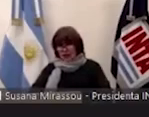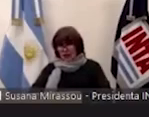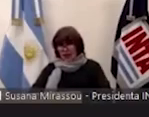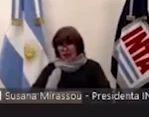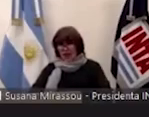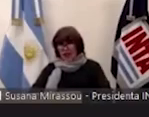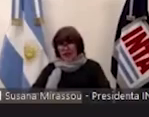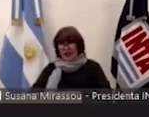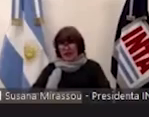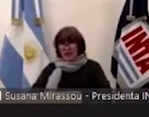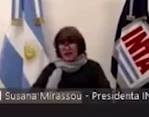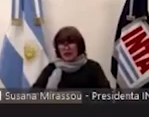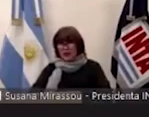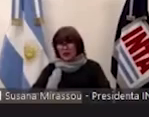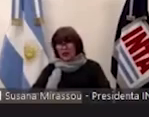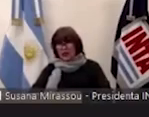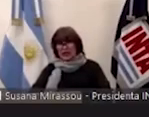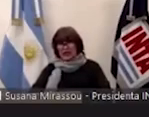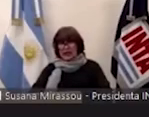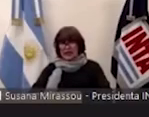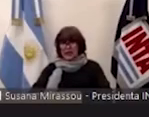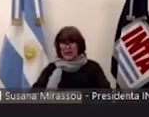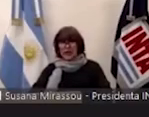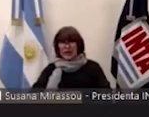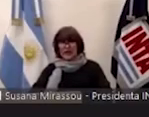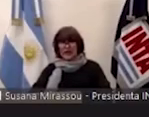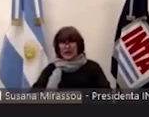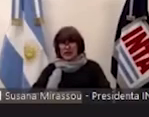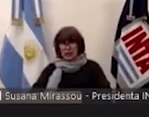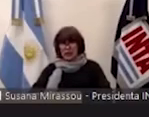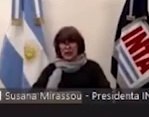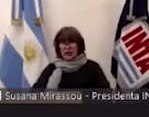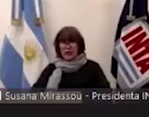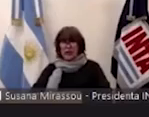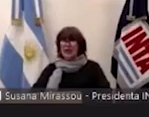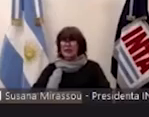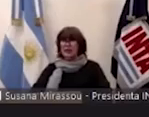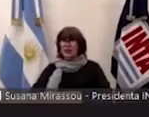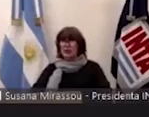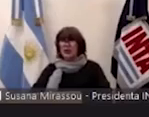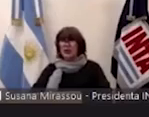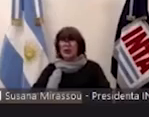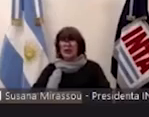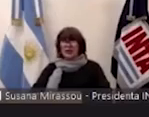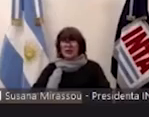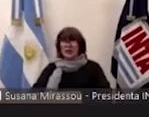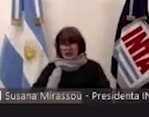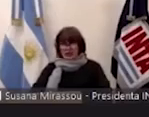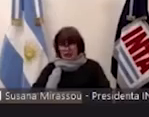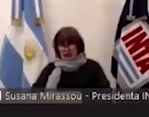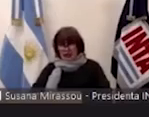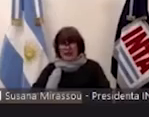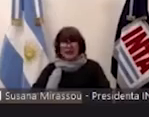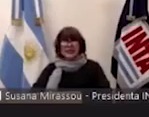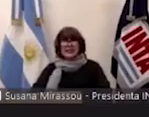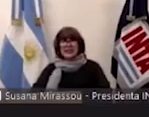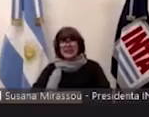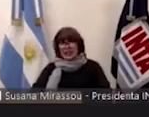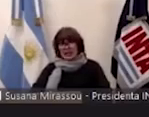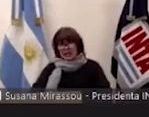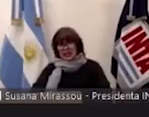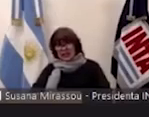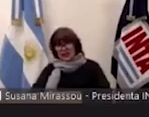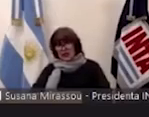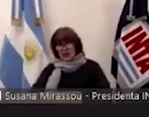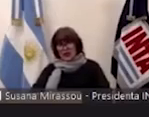trabajos en relevamiento de la caracterización de las tareas de cuidado en el ámbito rural. En